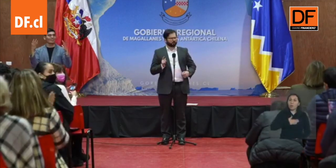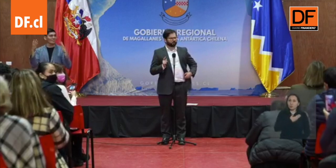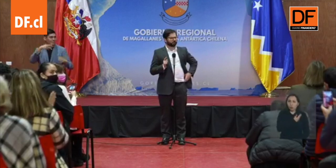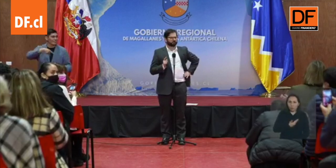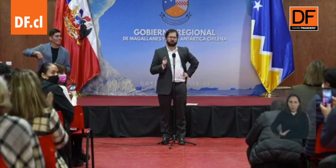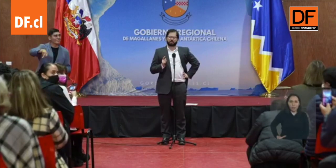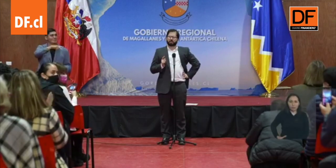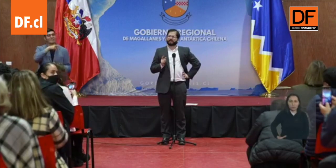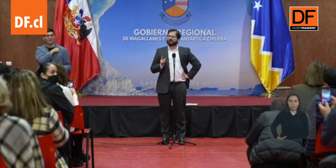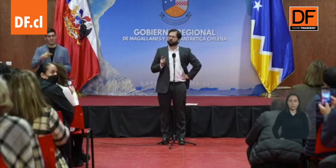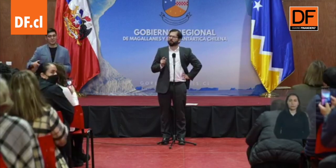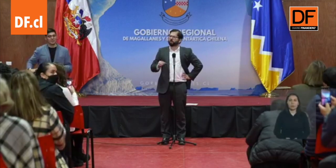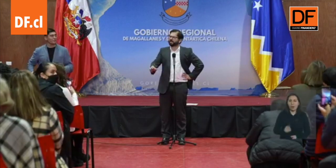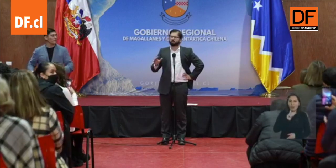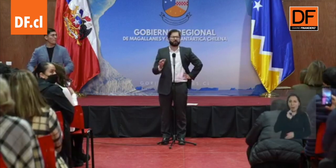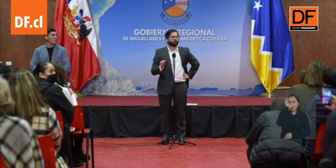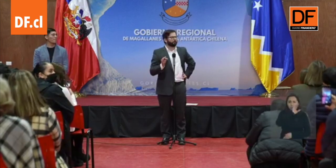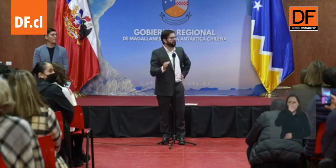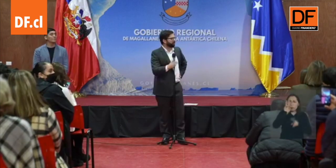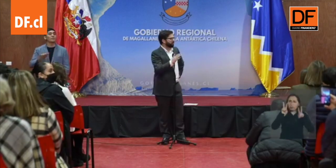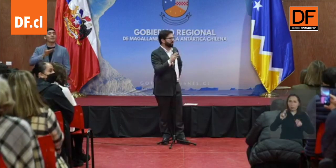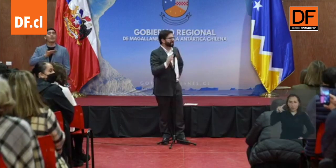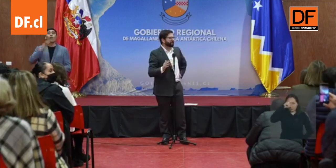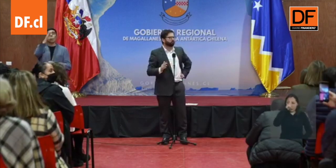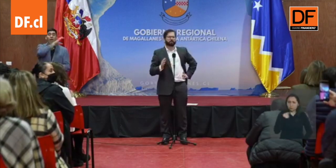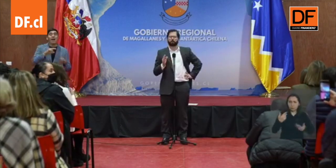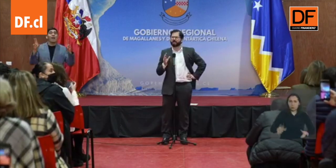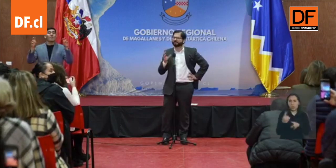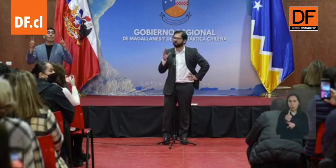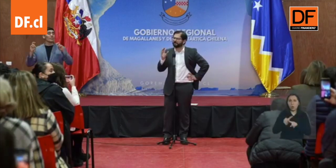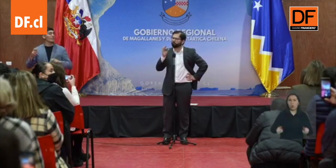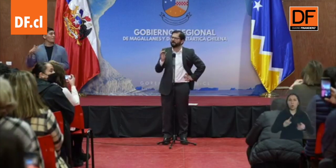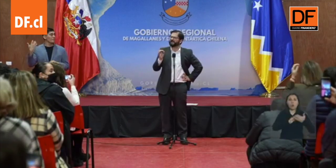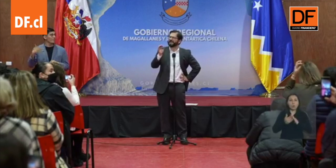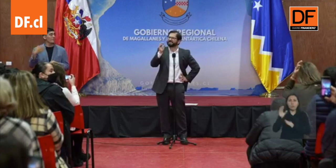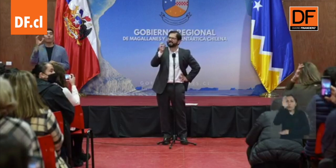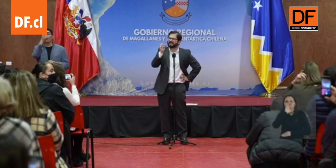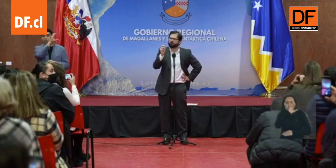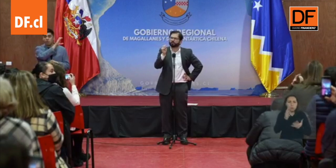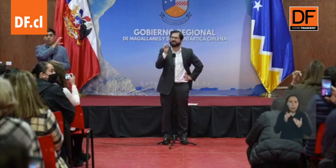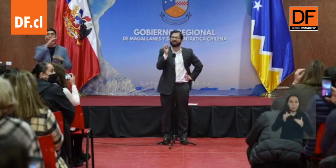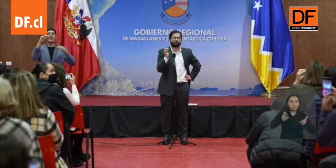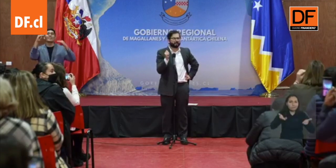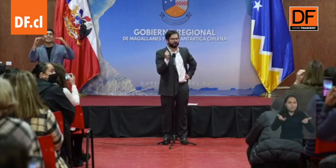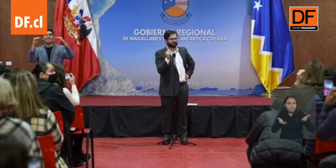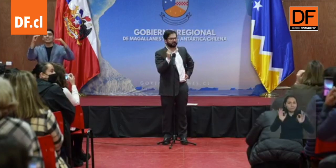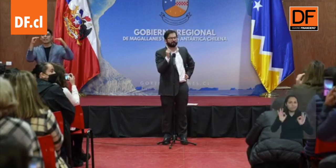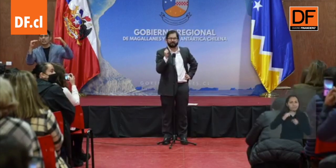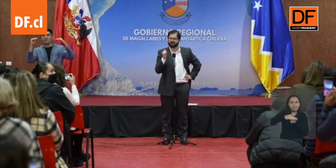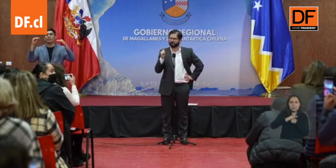desde nuestro gobierno, tenemos que buscar, y esto es un tema complejo que lo hemos conversado con otras comunidades, tenemos que buscar ese equilibrio